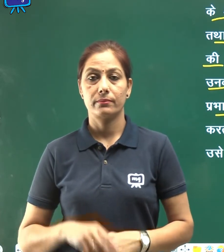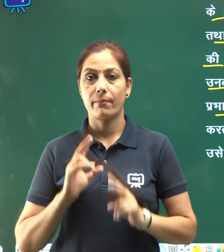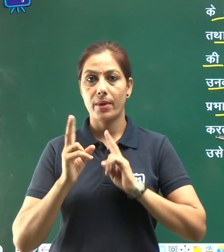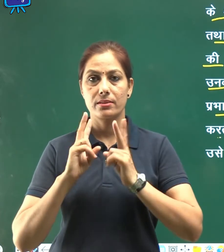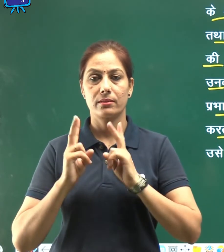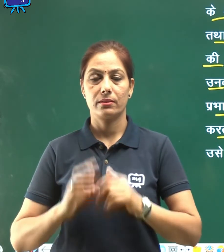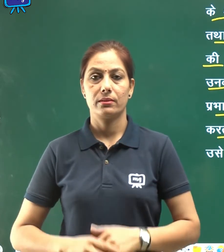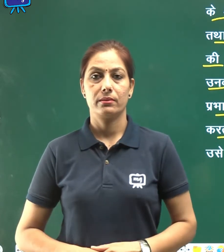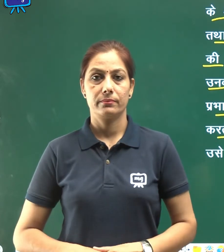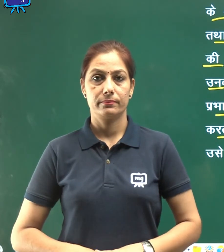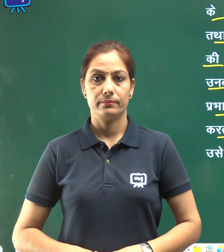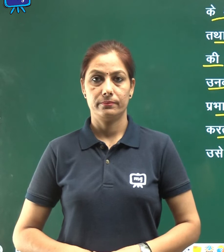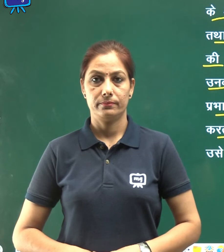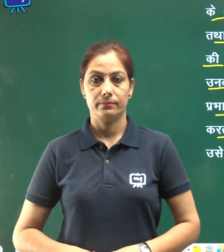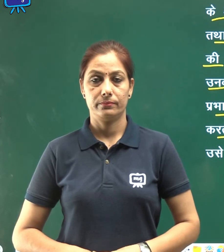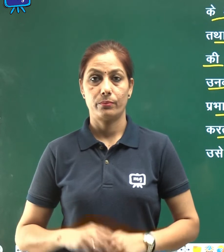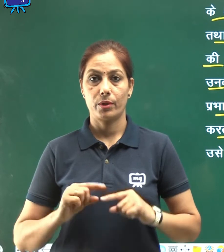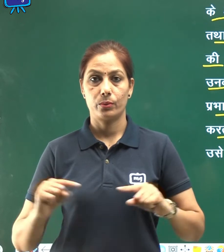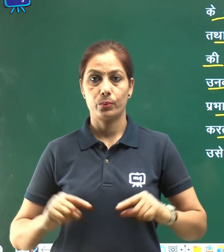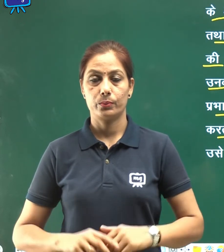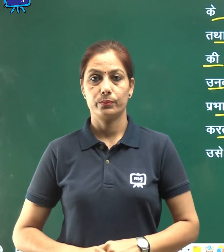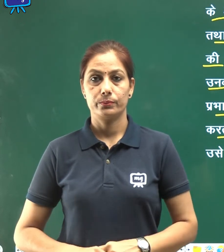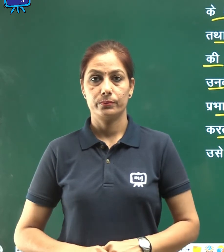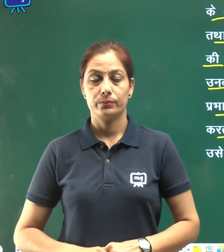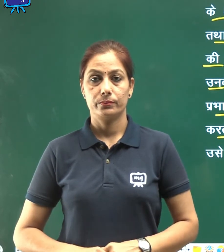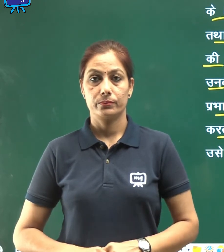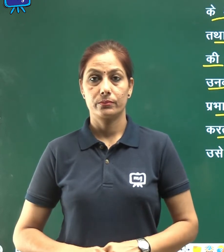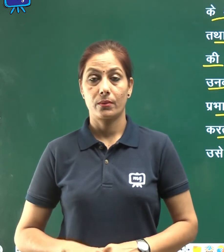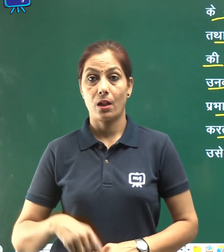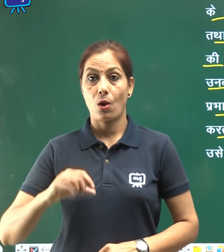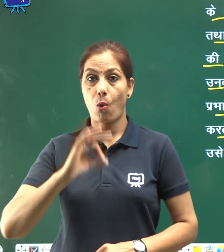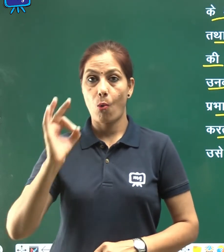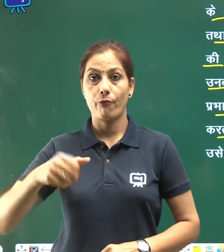बातचीत करती है, परंतु निदेशक